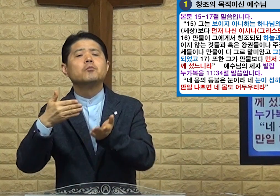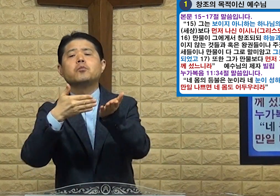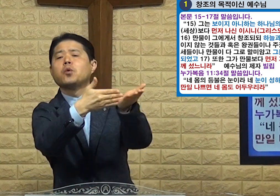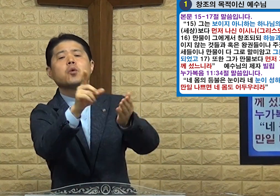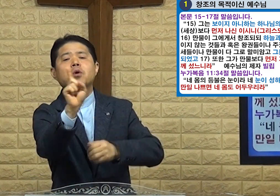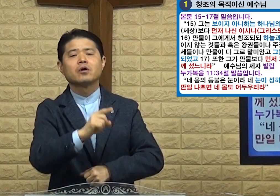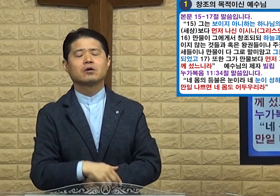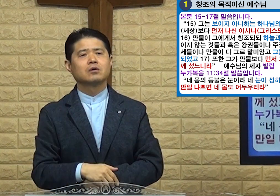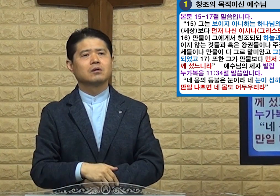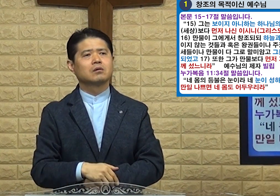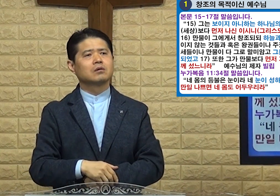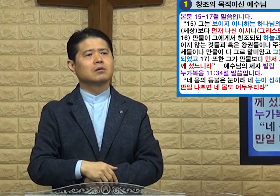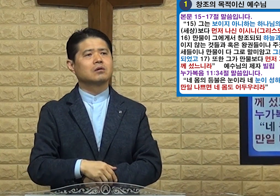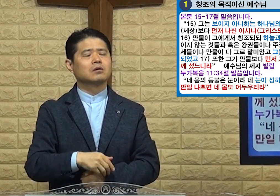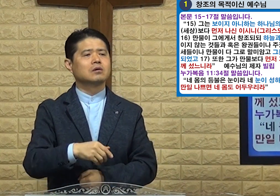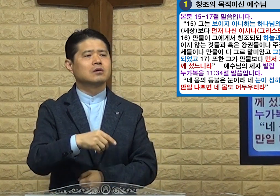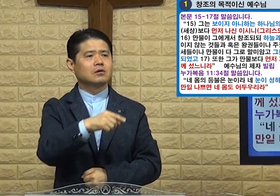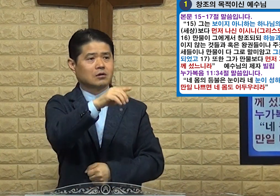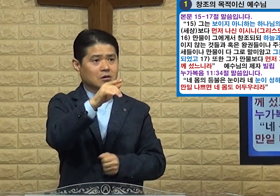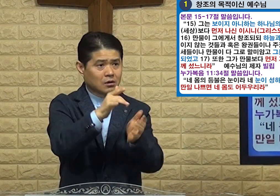인정하지만 우리가 어떻게 하면 되나요?